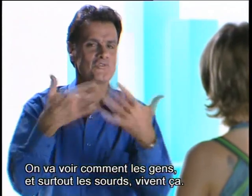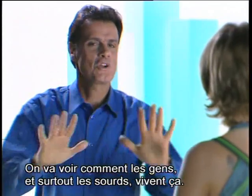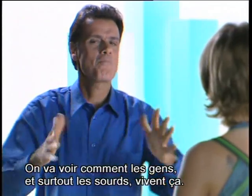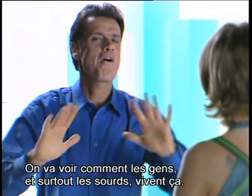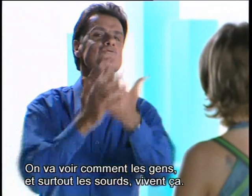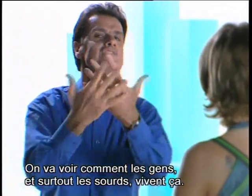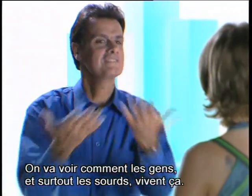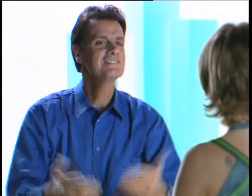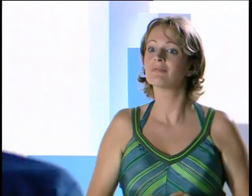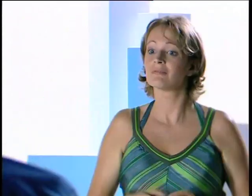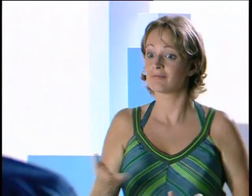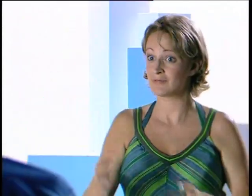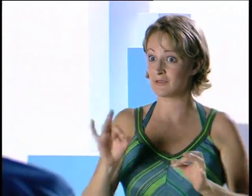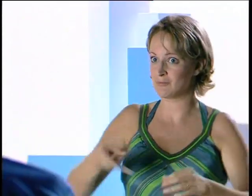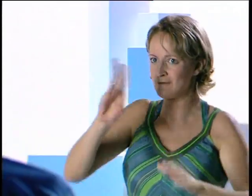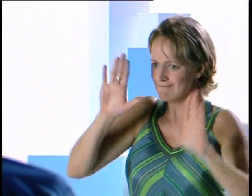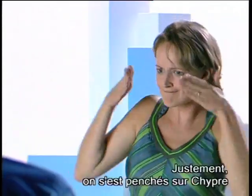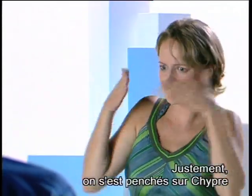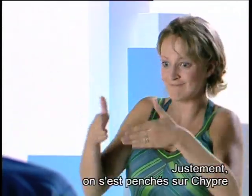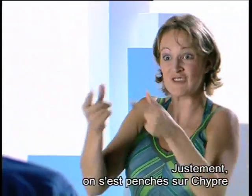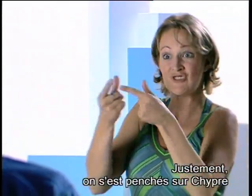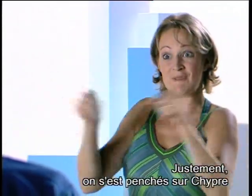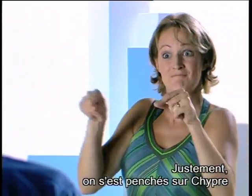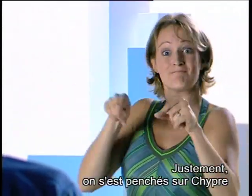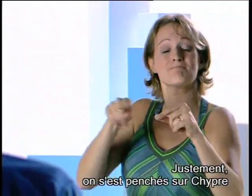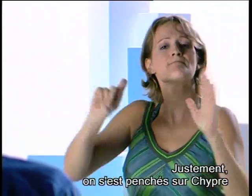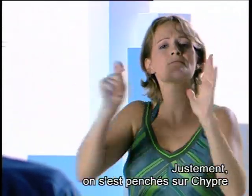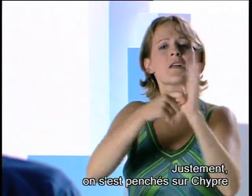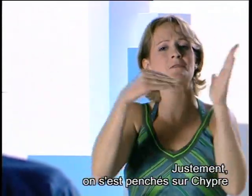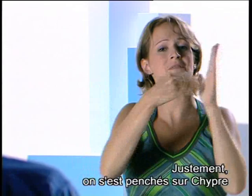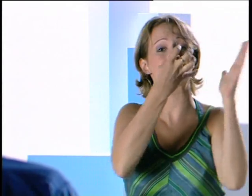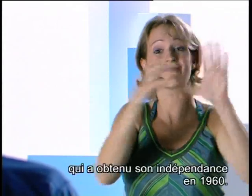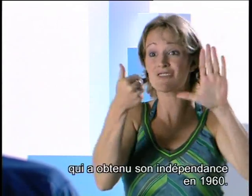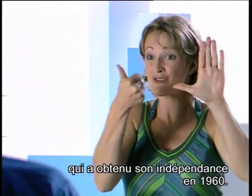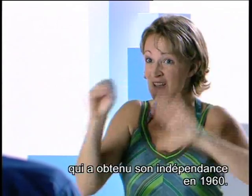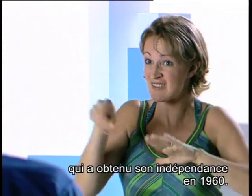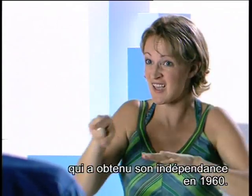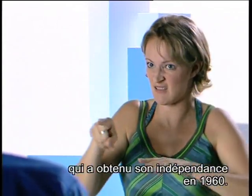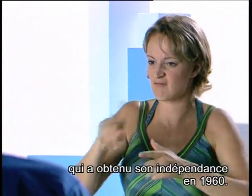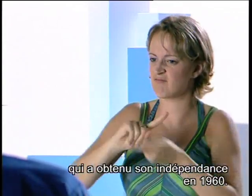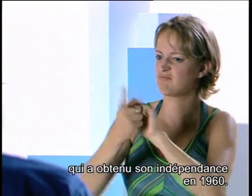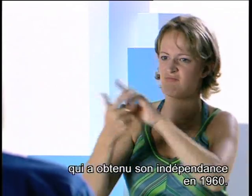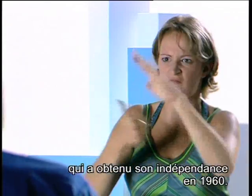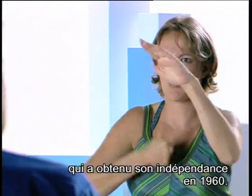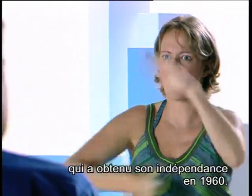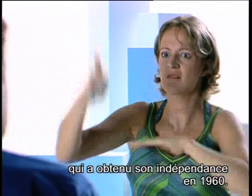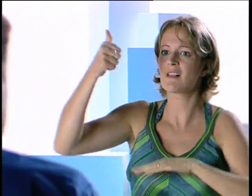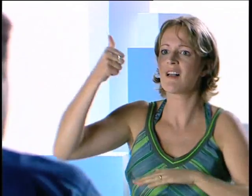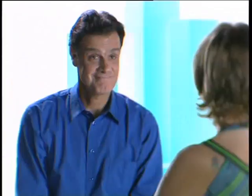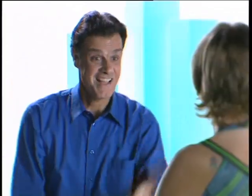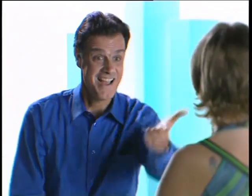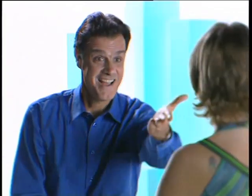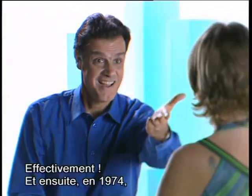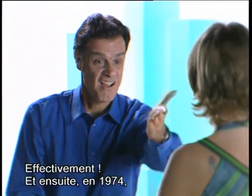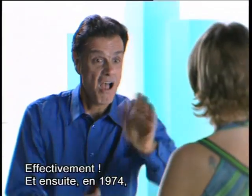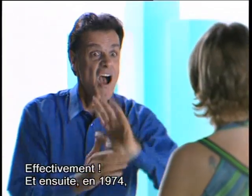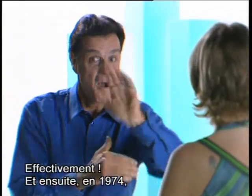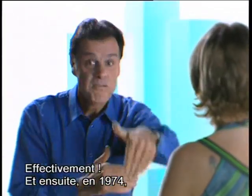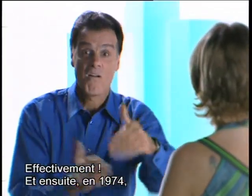les sourds, vivent ça au quotidien. Justement, on s'est penchés sur Chypre. Chypre a obtenu son indépendance en 1960.